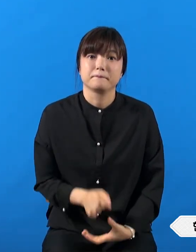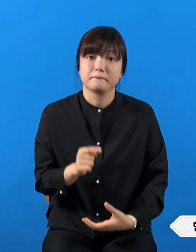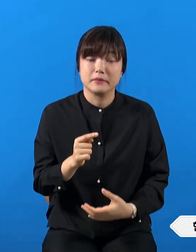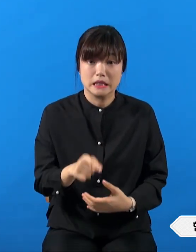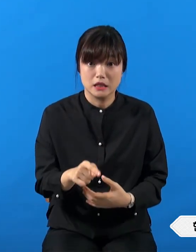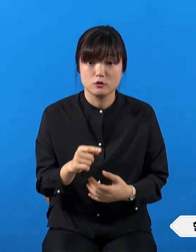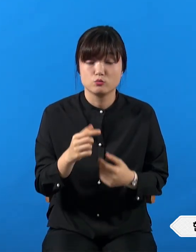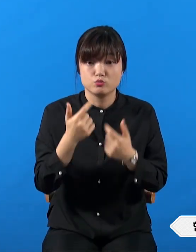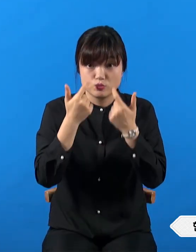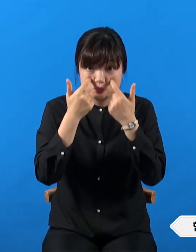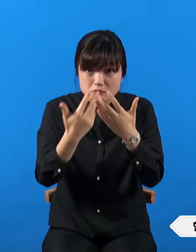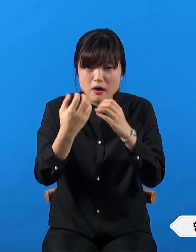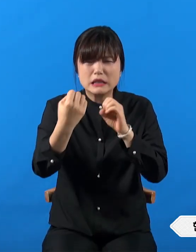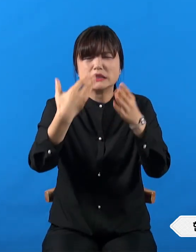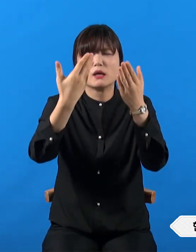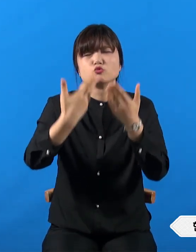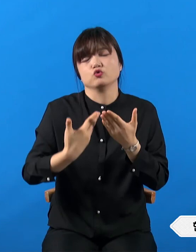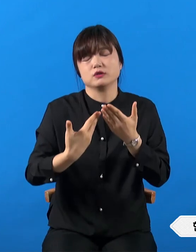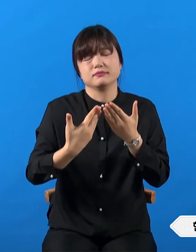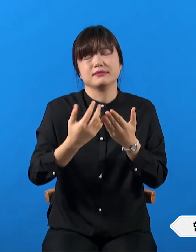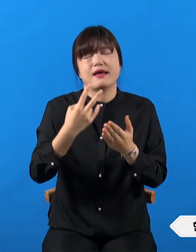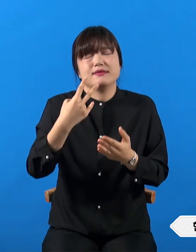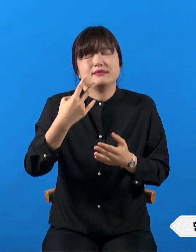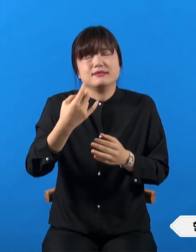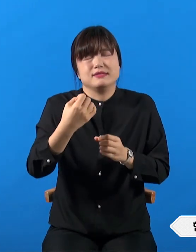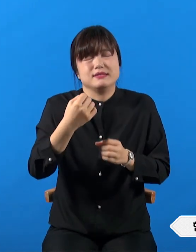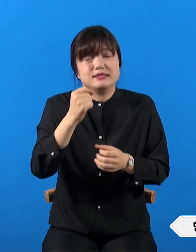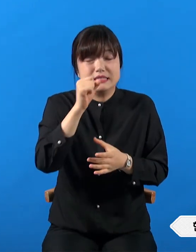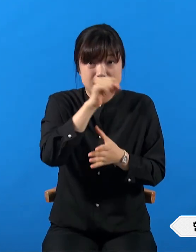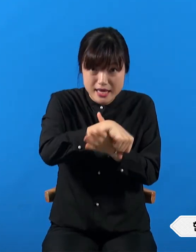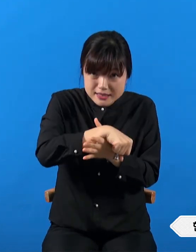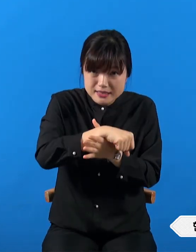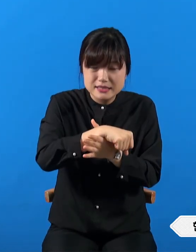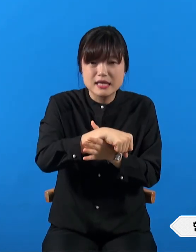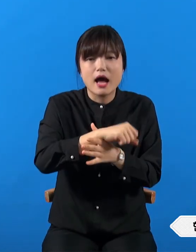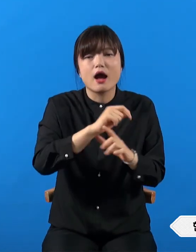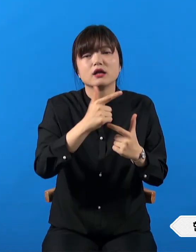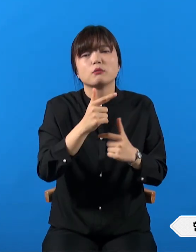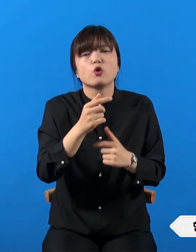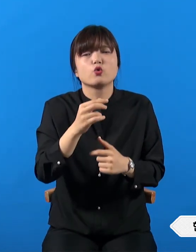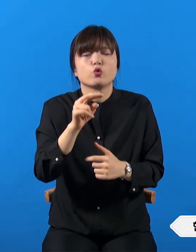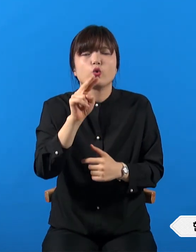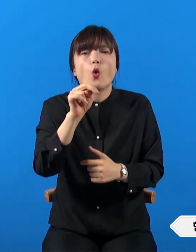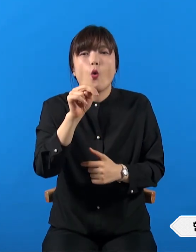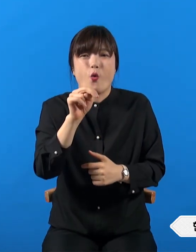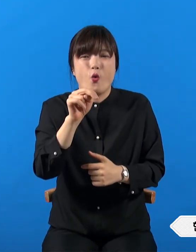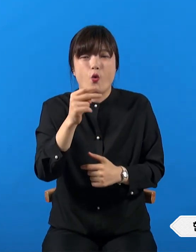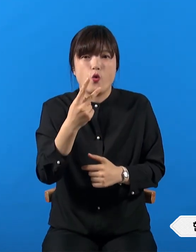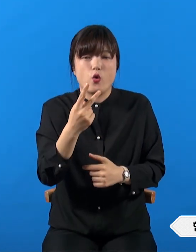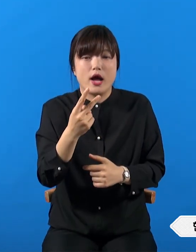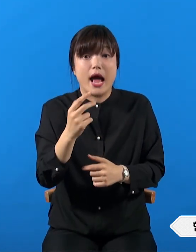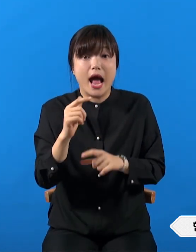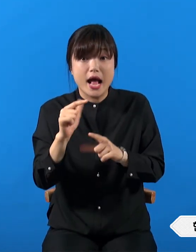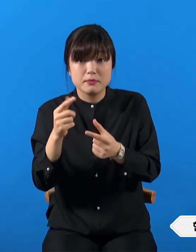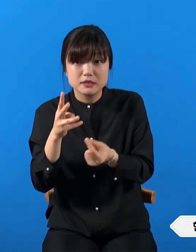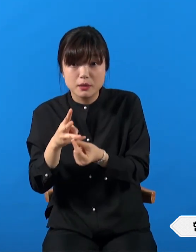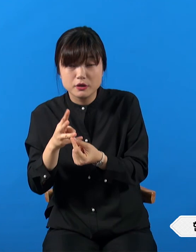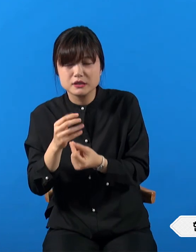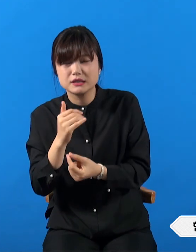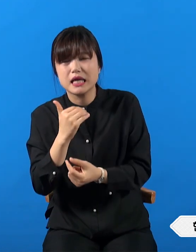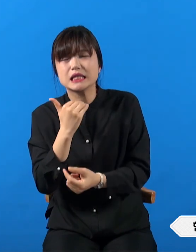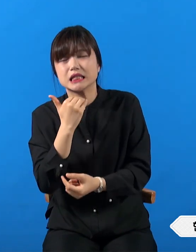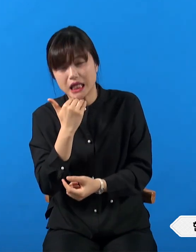그래서 분명히 응답해 주십니다. Yes로 응답해 주시든지 No로 응답해 주시든지 Wait로